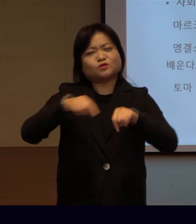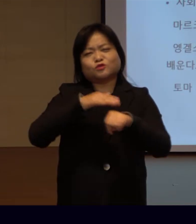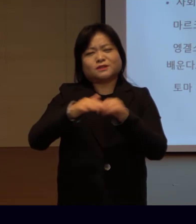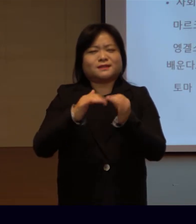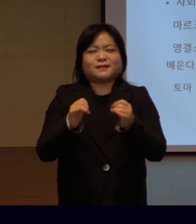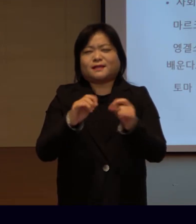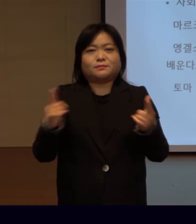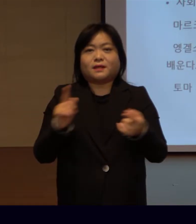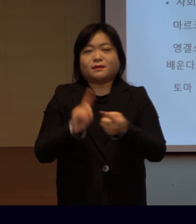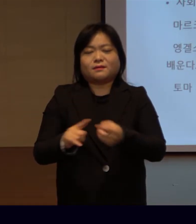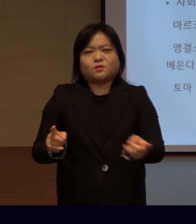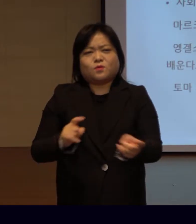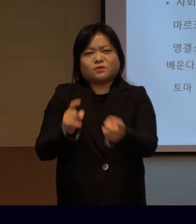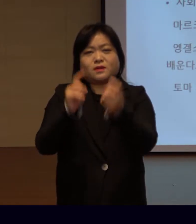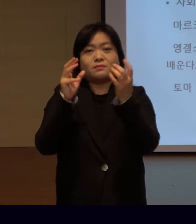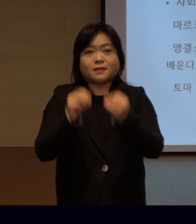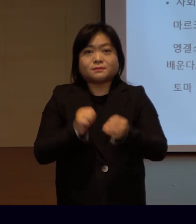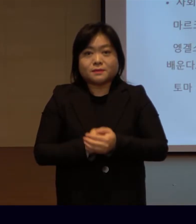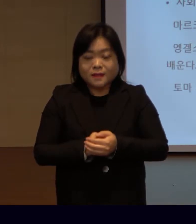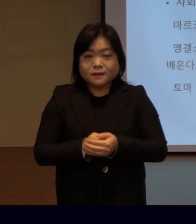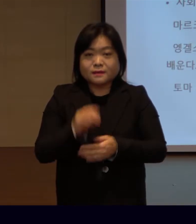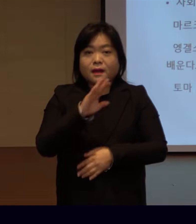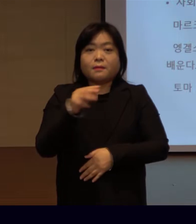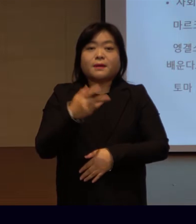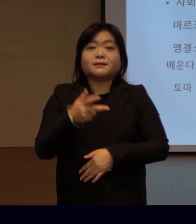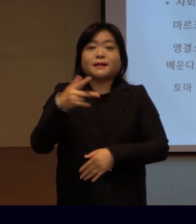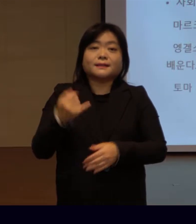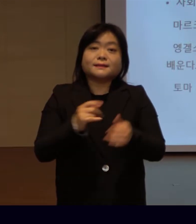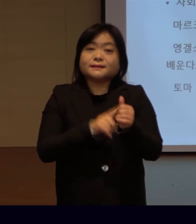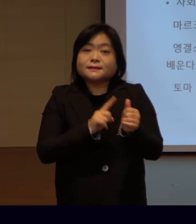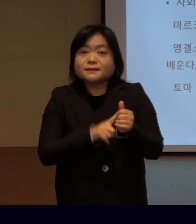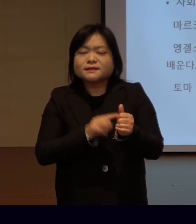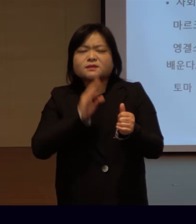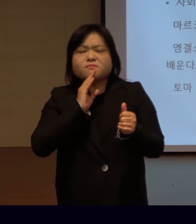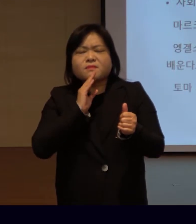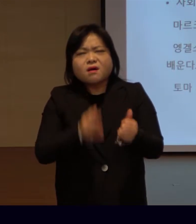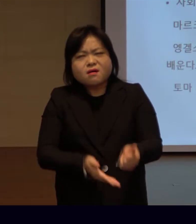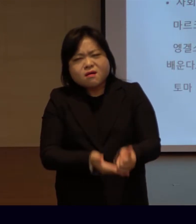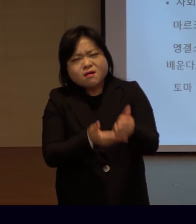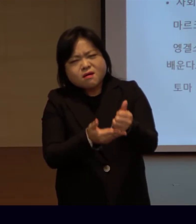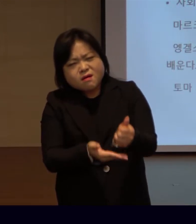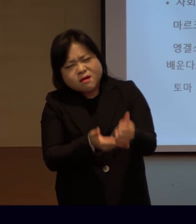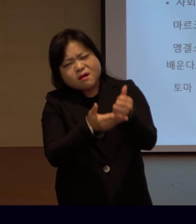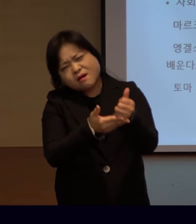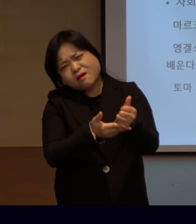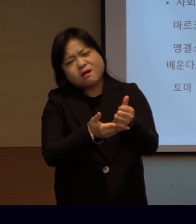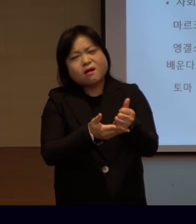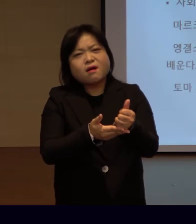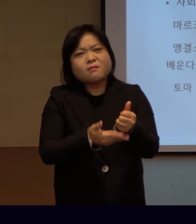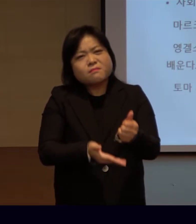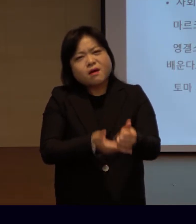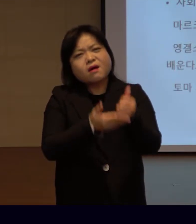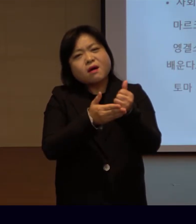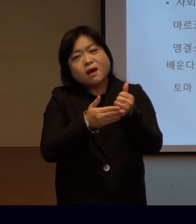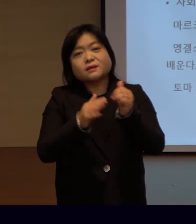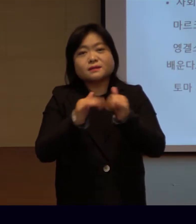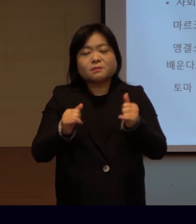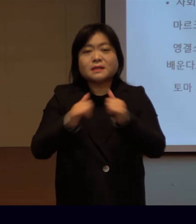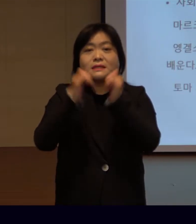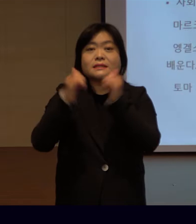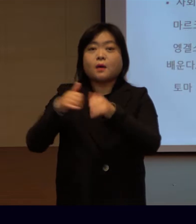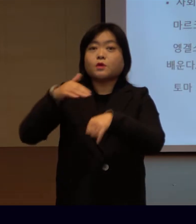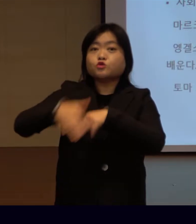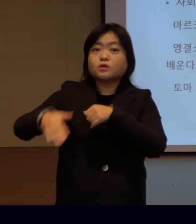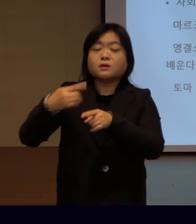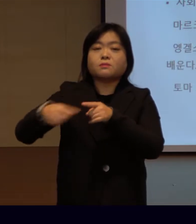굉장히 논쟁이 많습니다. 그런데 이 사람을 정말 찬미하고 이렇게 높이 평가하는 것은 사회주의